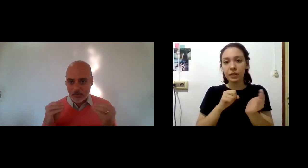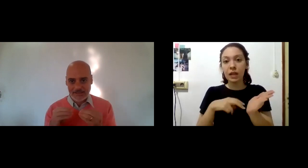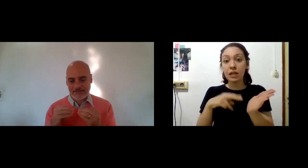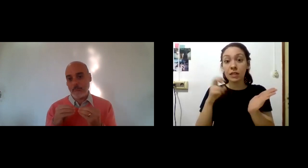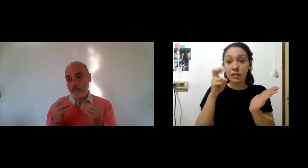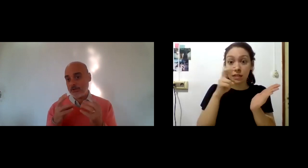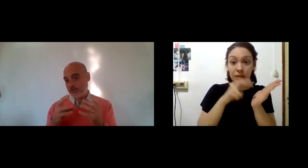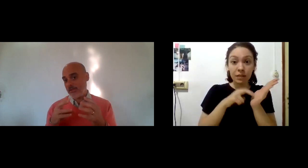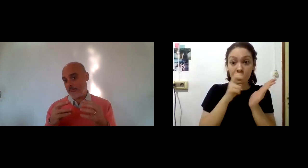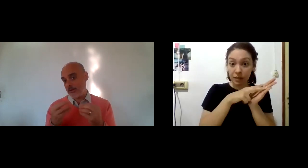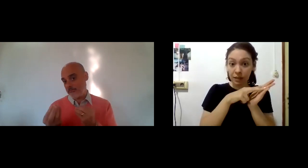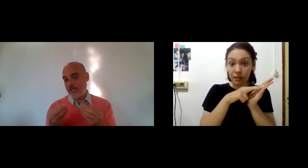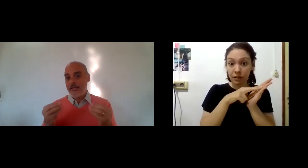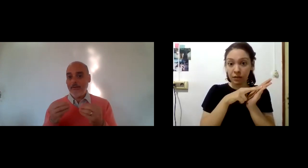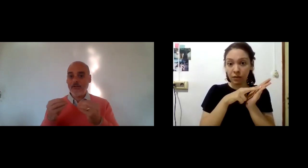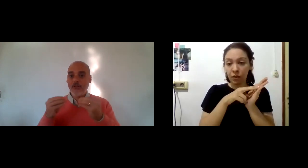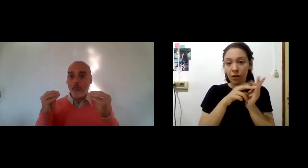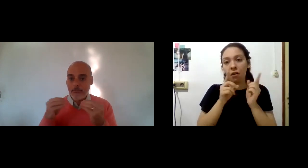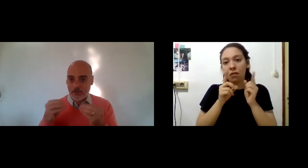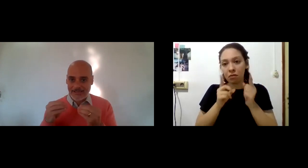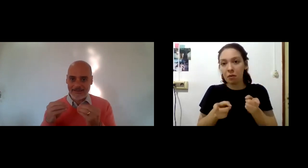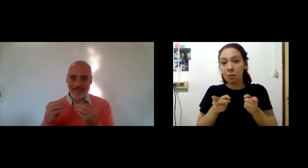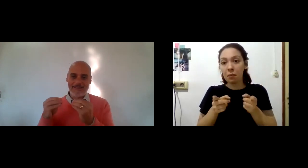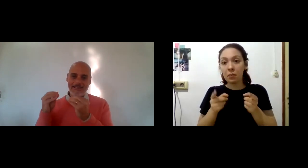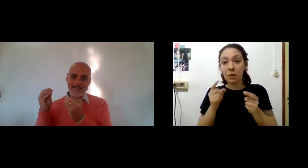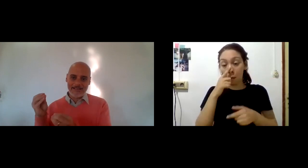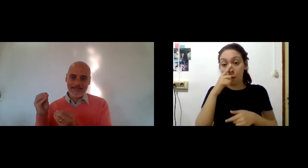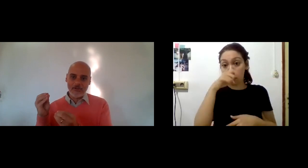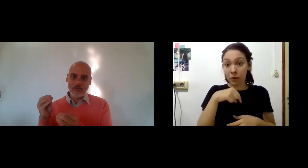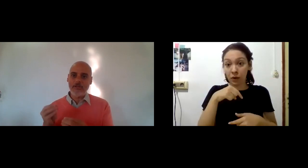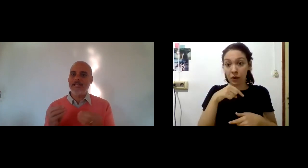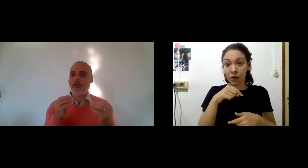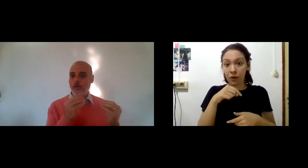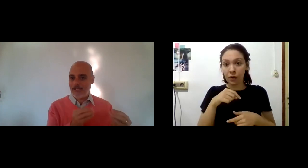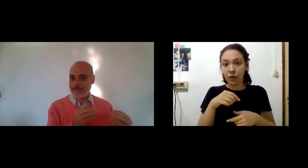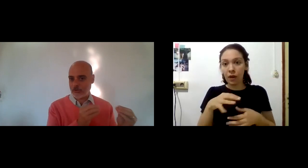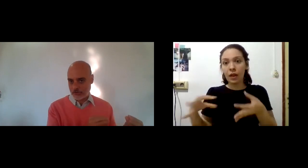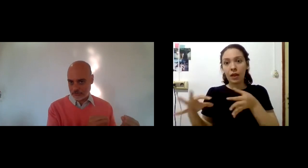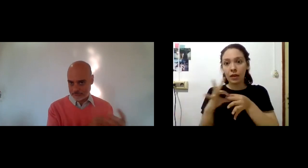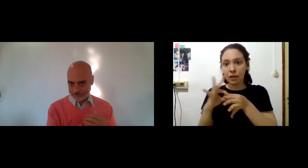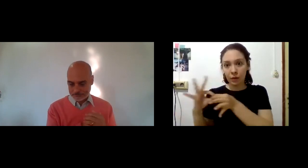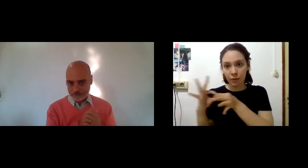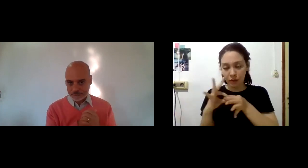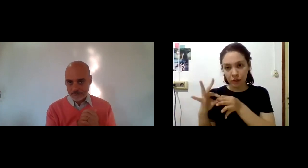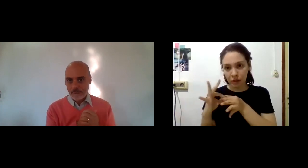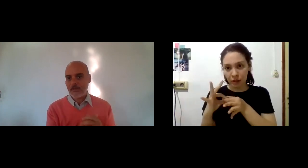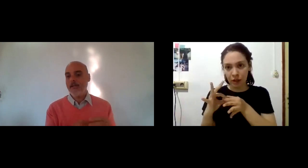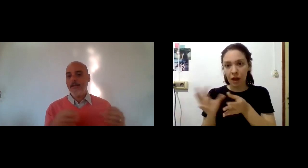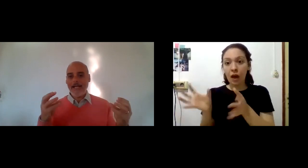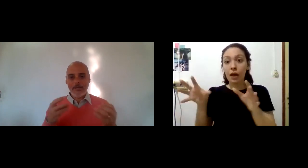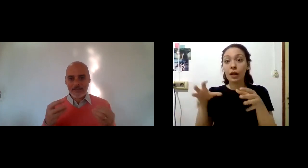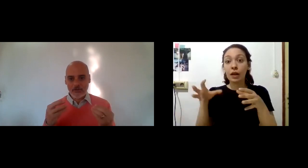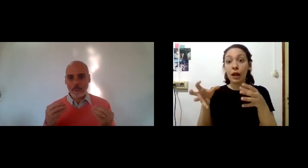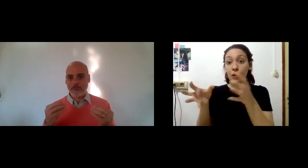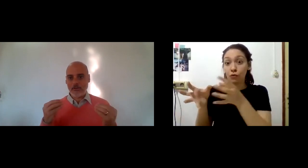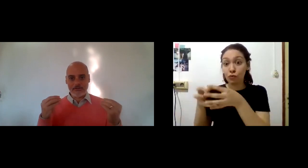muy importante, bueno, Montevideo también, porque hay una conexión muy importante entre la carrera de tecnólogo y la escuela de sordos.